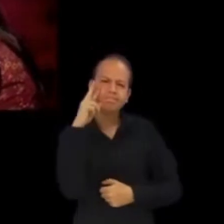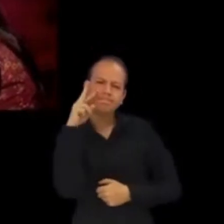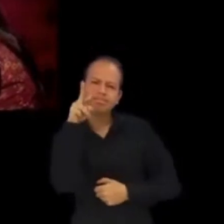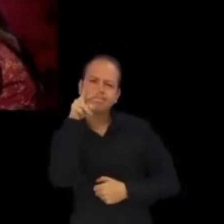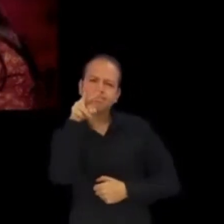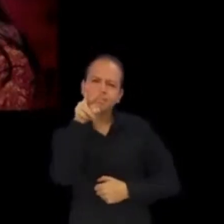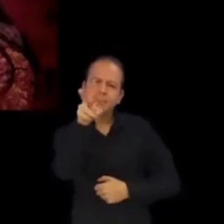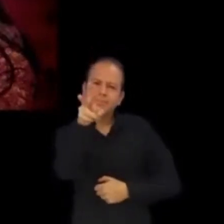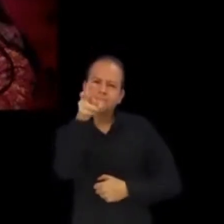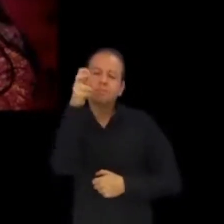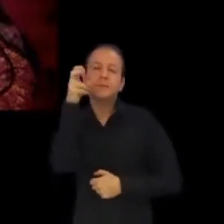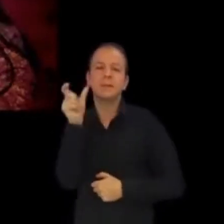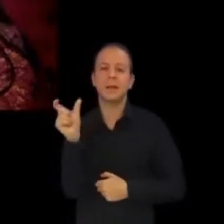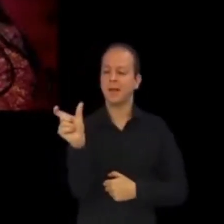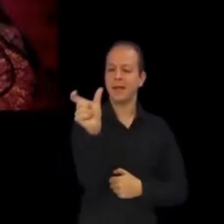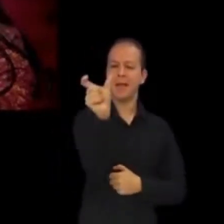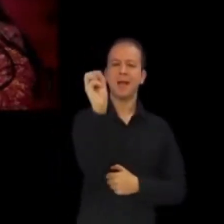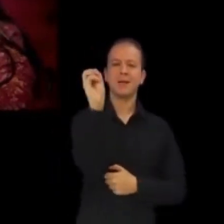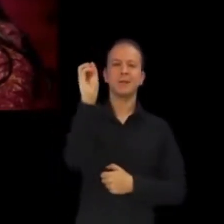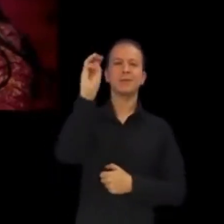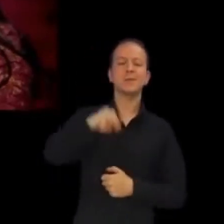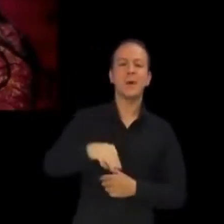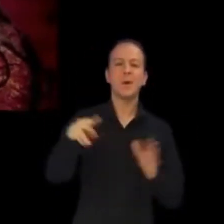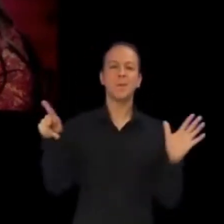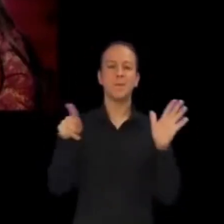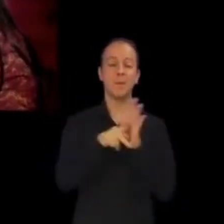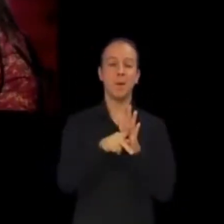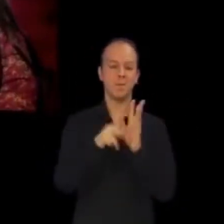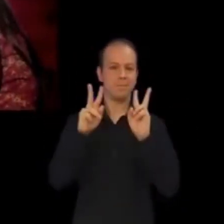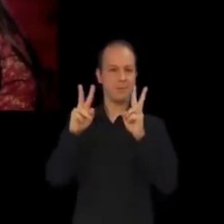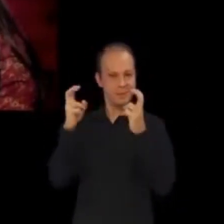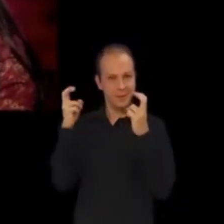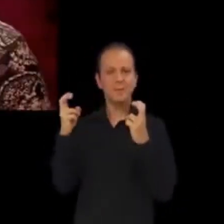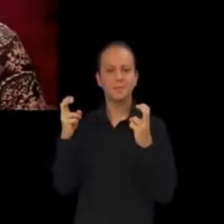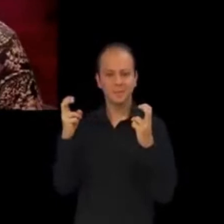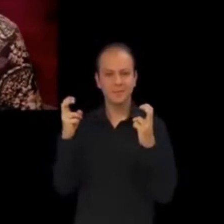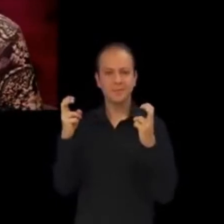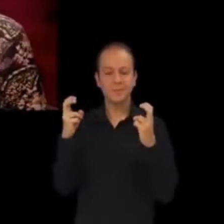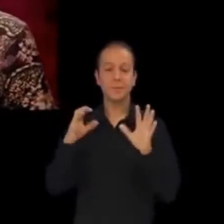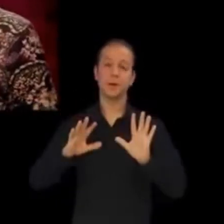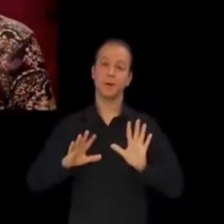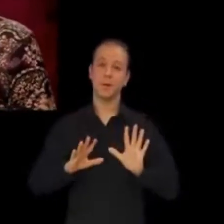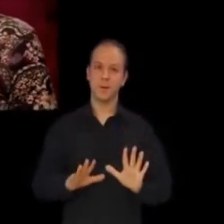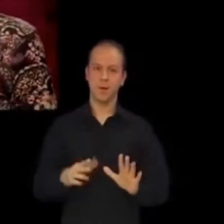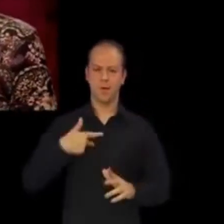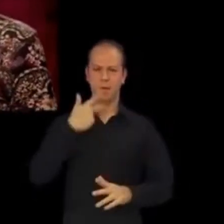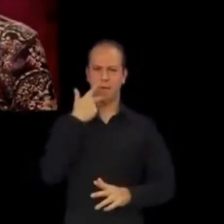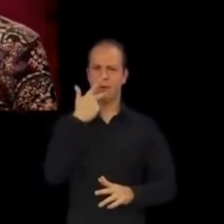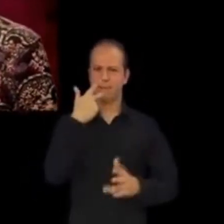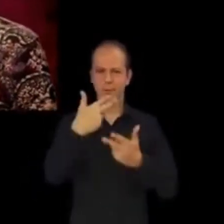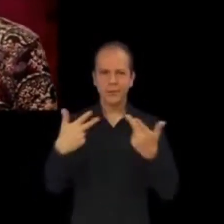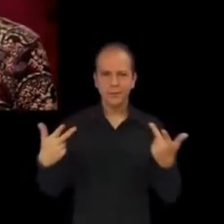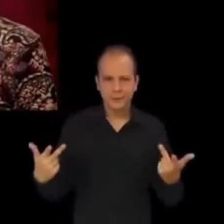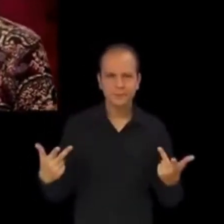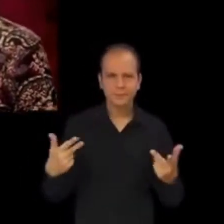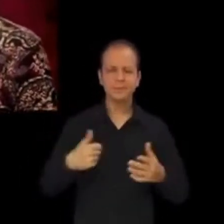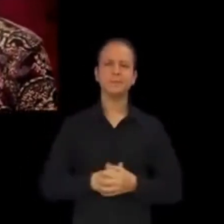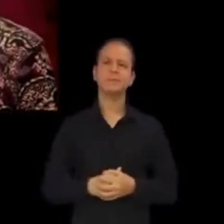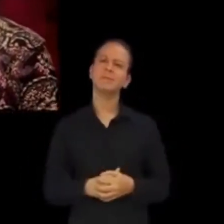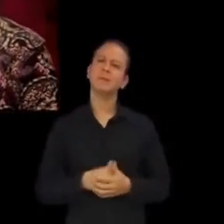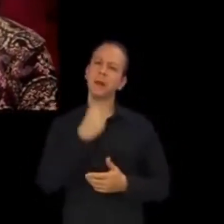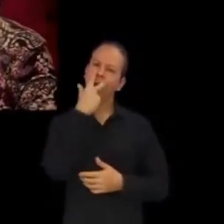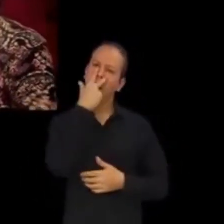labial para ver que som que está produzindo e qual é o formato da palavra. Eleanor Carrei. Olha aqui, eu vou falar uma coisa